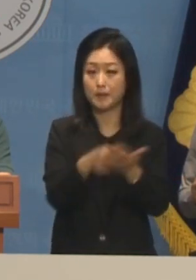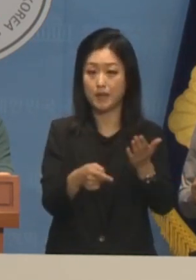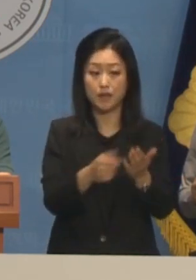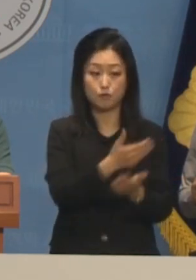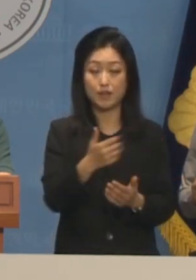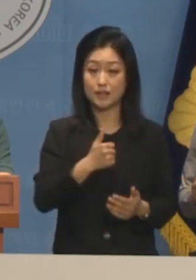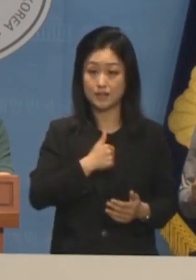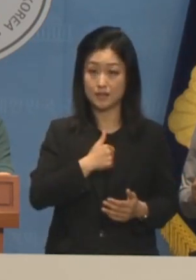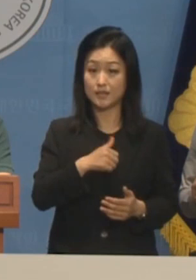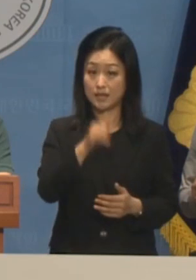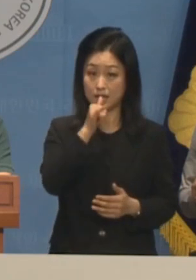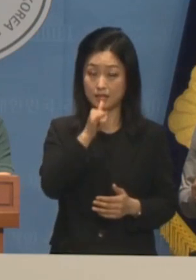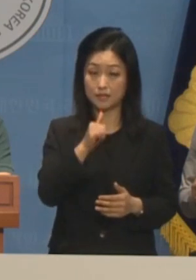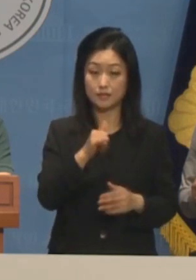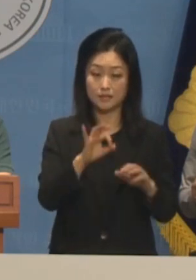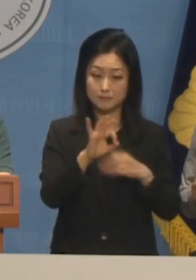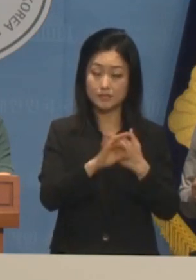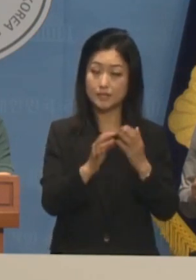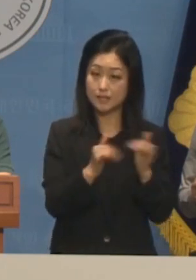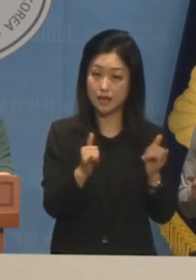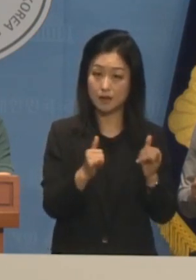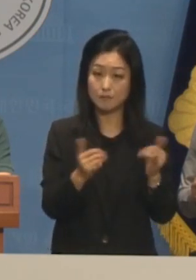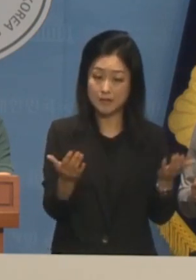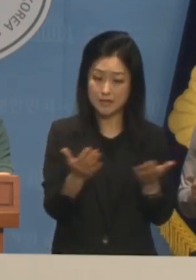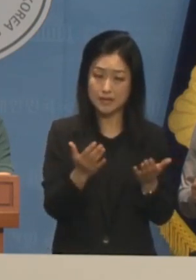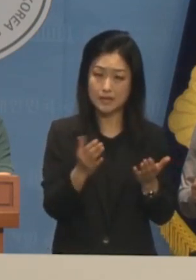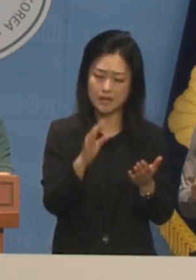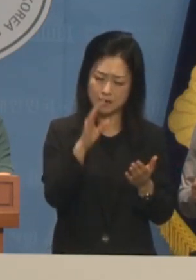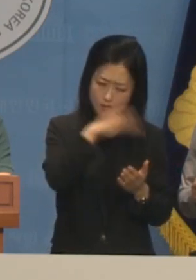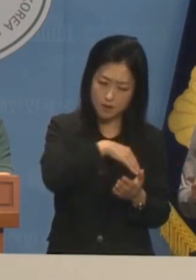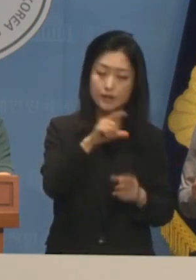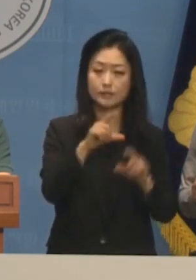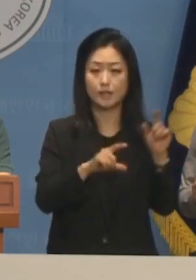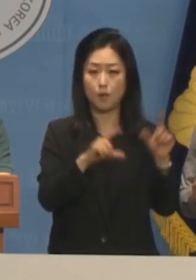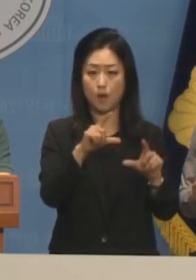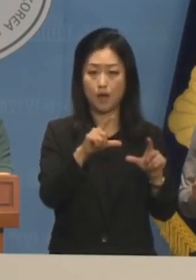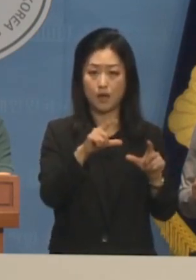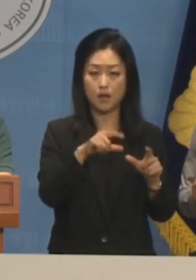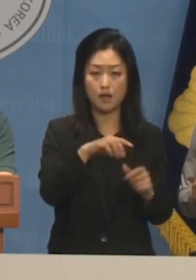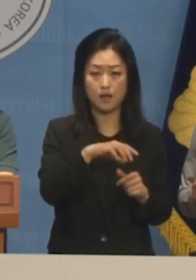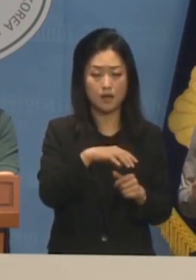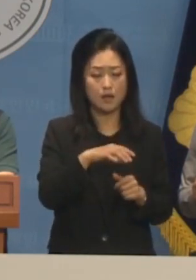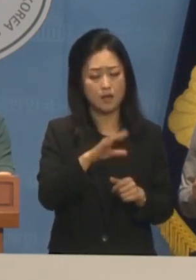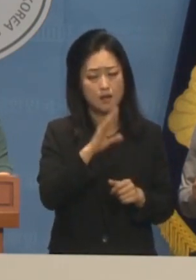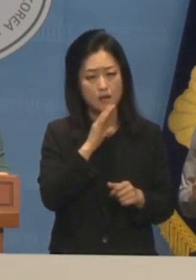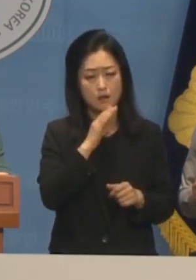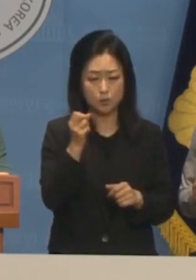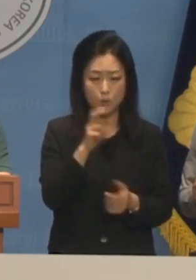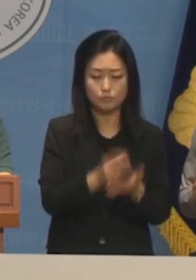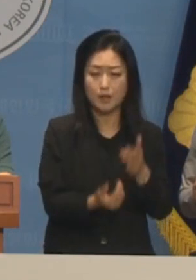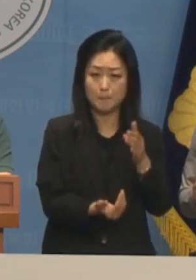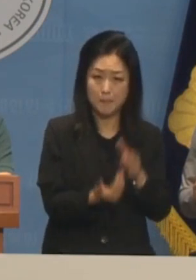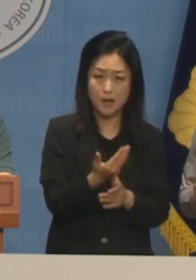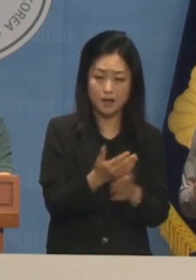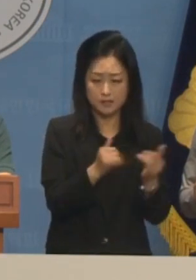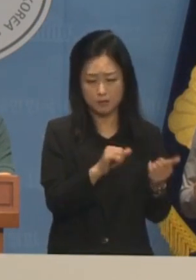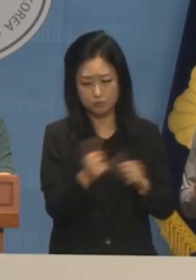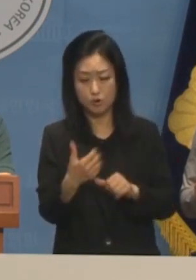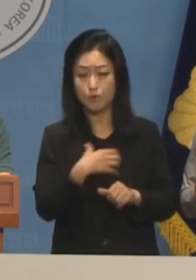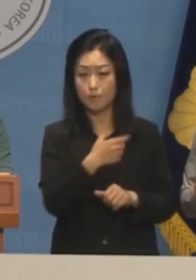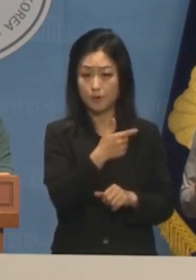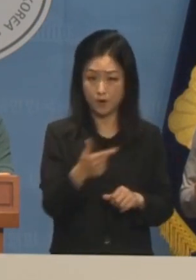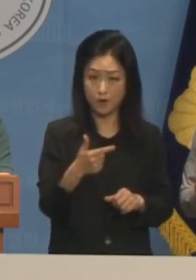있는 공무직 노동자는 열악한 노동 환경에서 벗어나지 못하며 또 다른 안전사고로 이어질 것입니다. 반드시 공무직